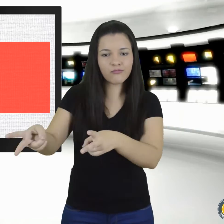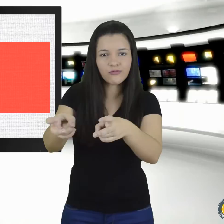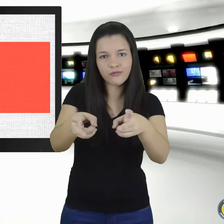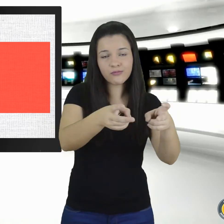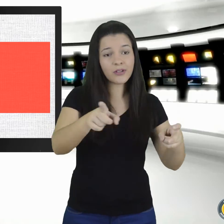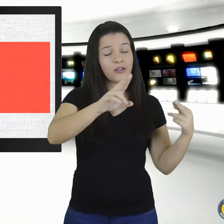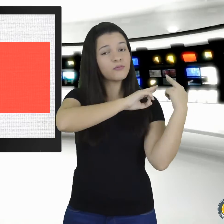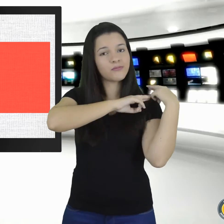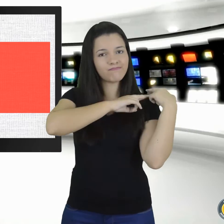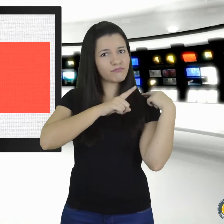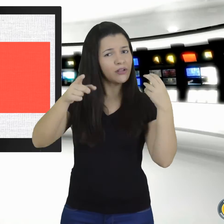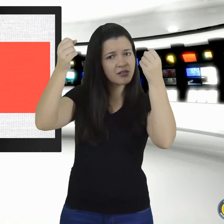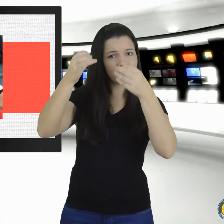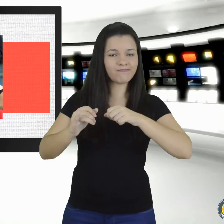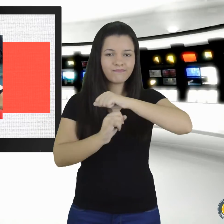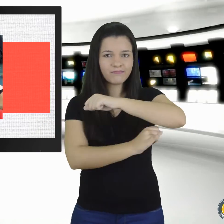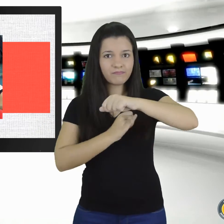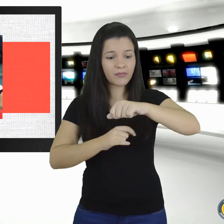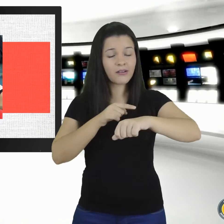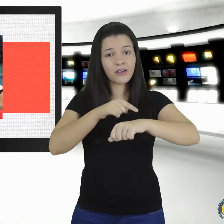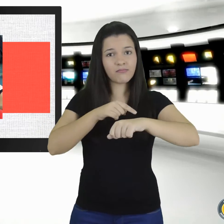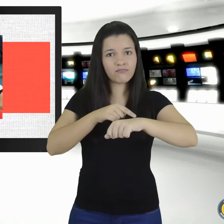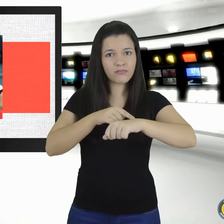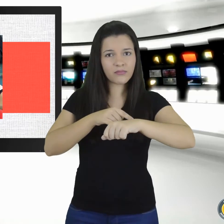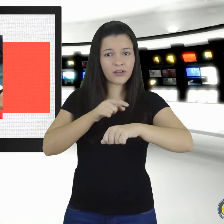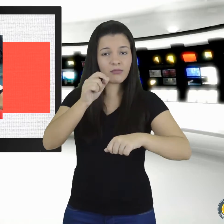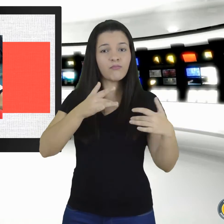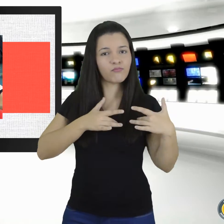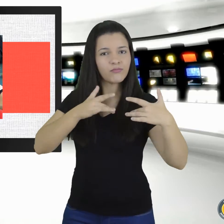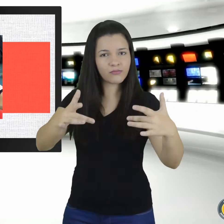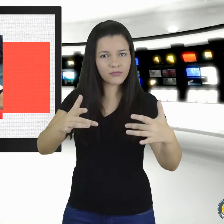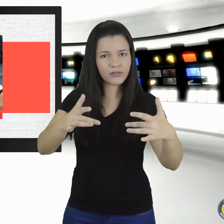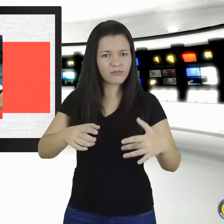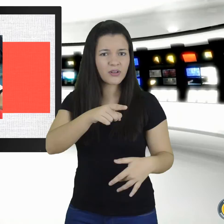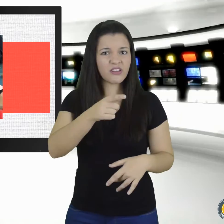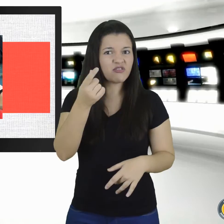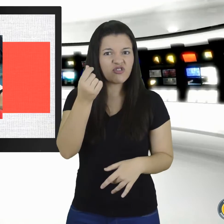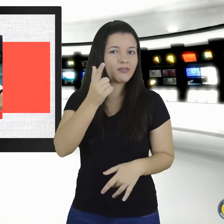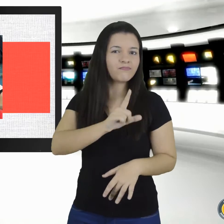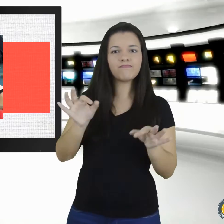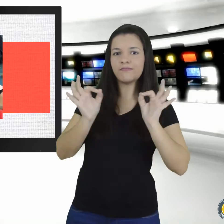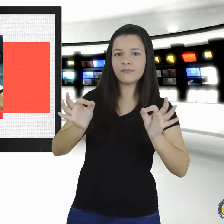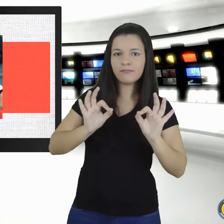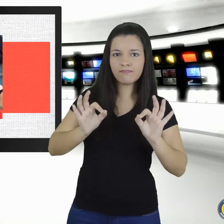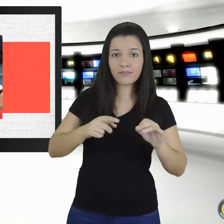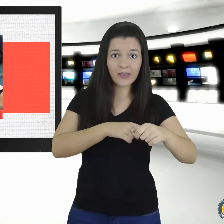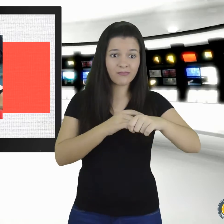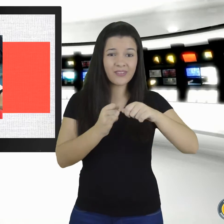Ele conta que a instituição é filantrópica e sem fins lucrativos. Tem um orçamento